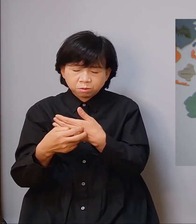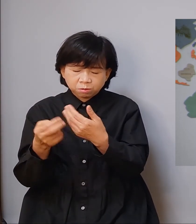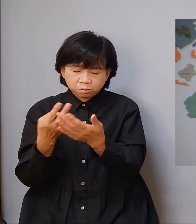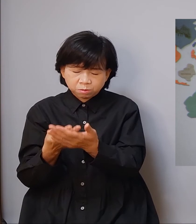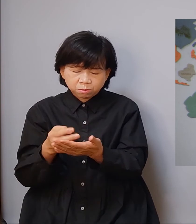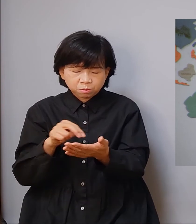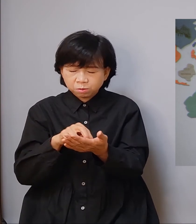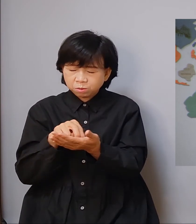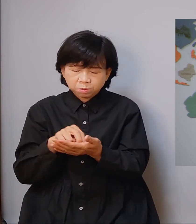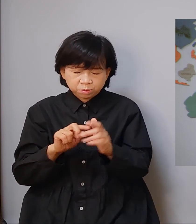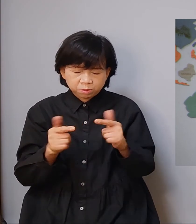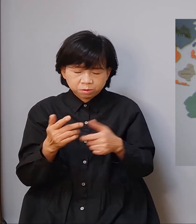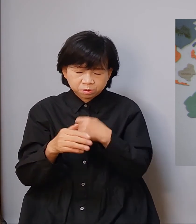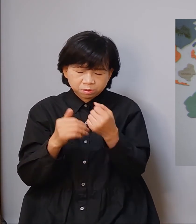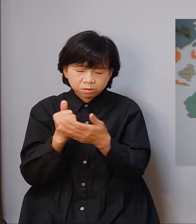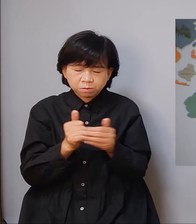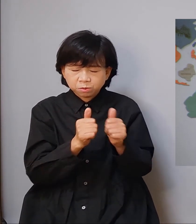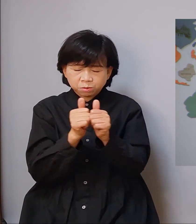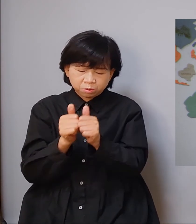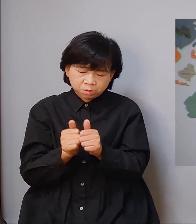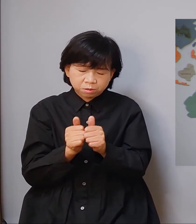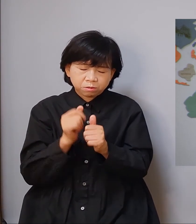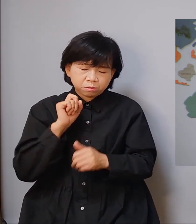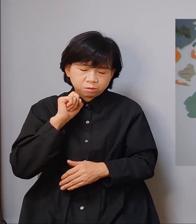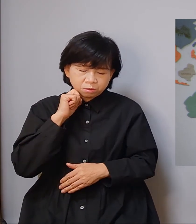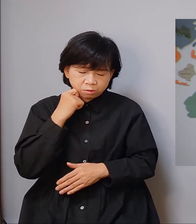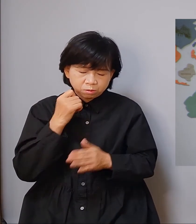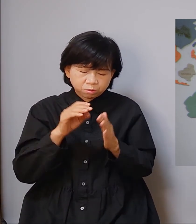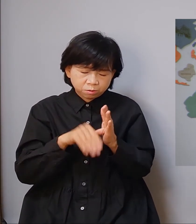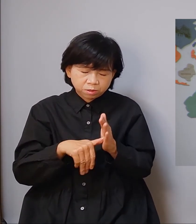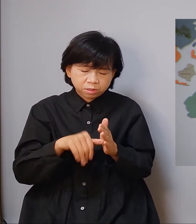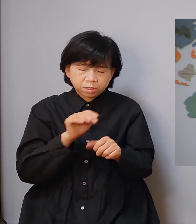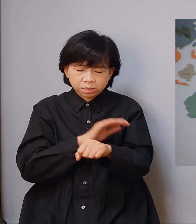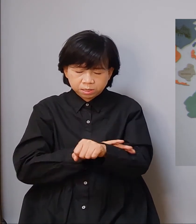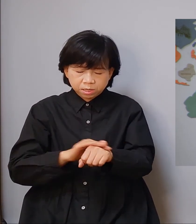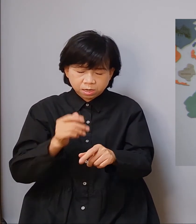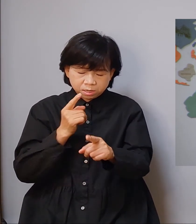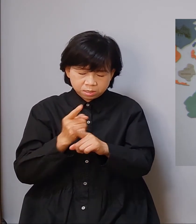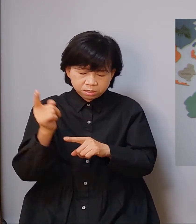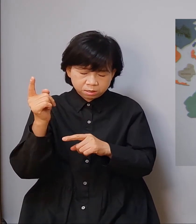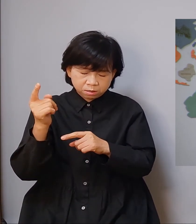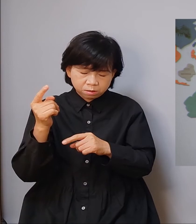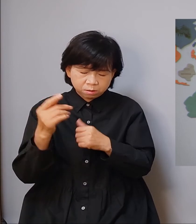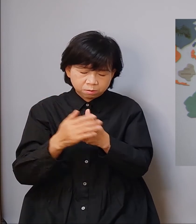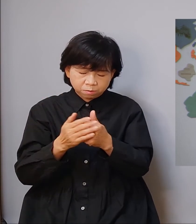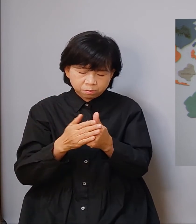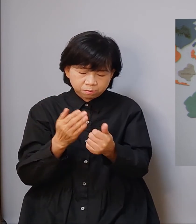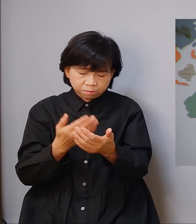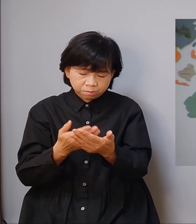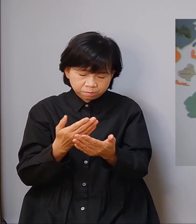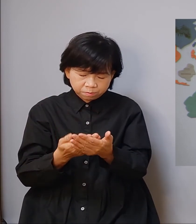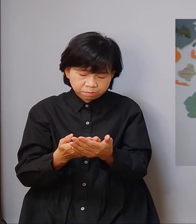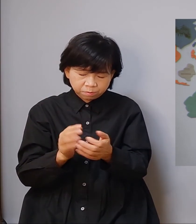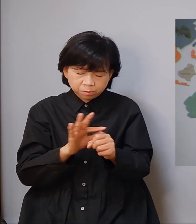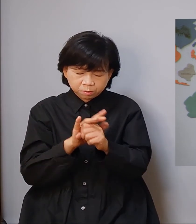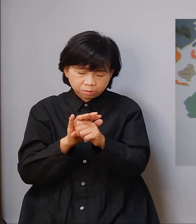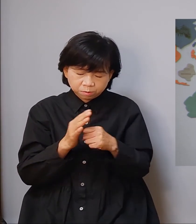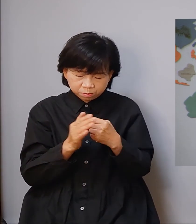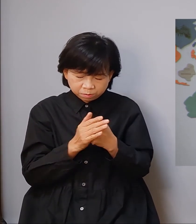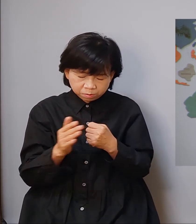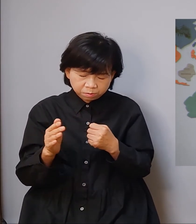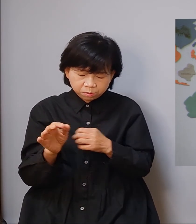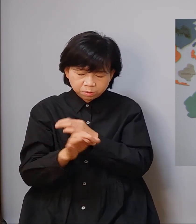하시고 하나님이 동행해 주셔서 어려운 시기를 잘 이겨내실 수 있게 도와주시옵소서. 코로나 상황으로